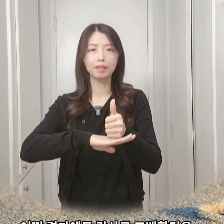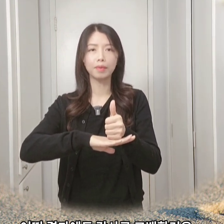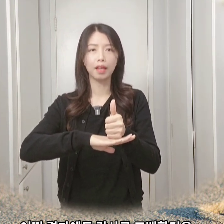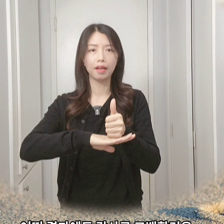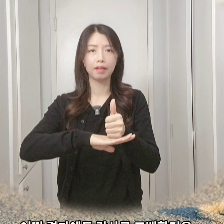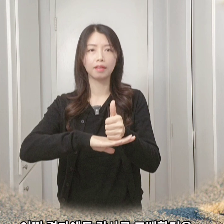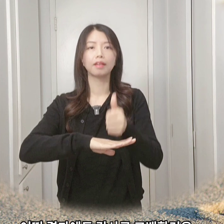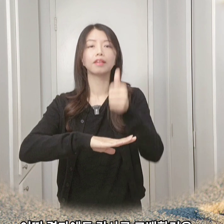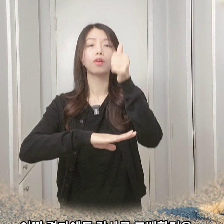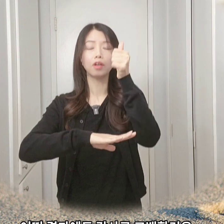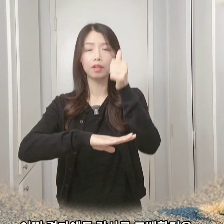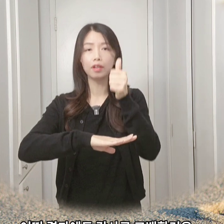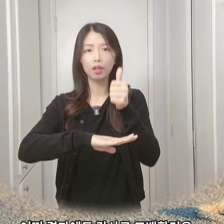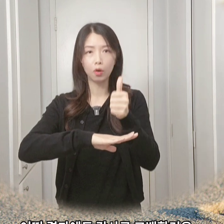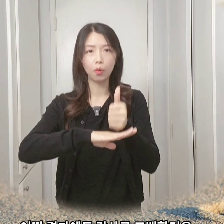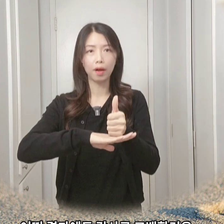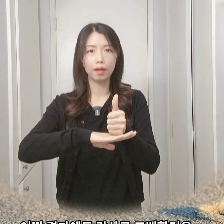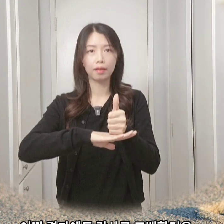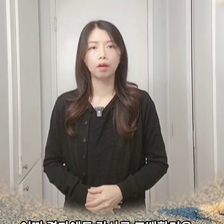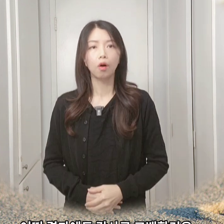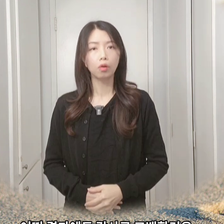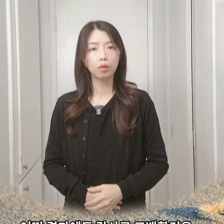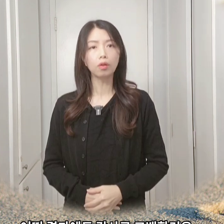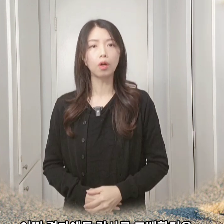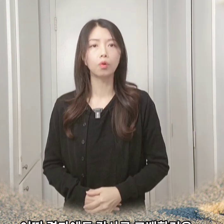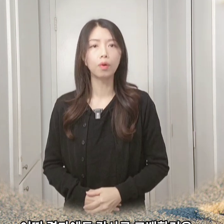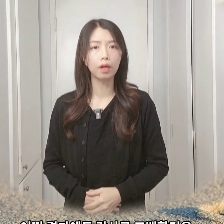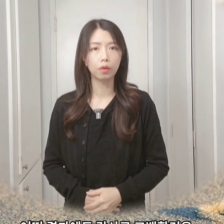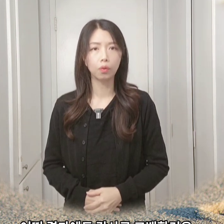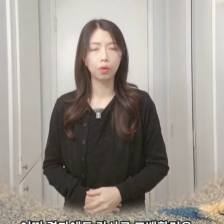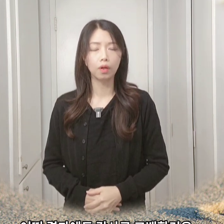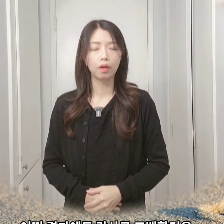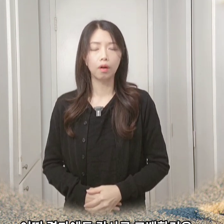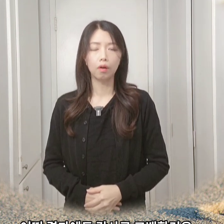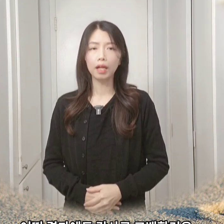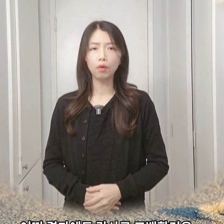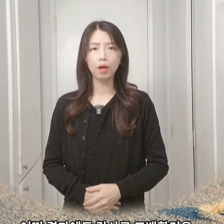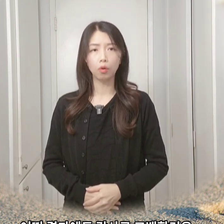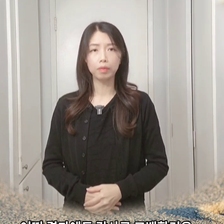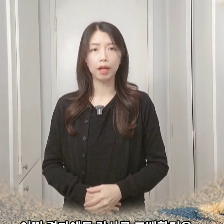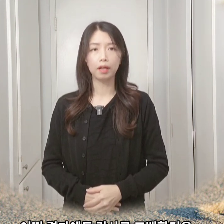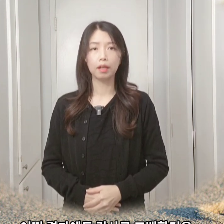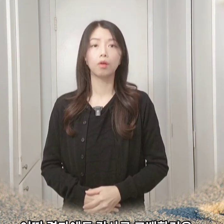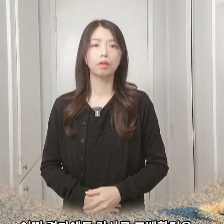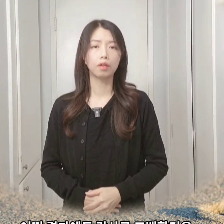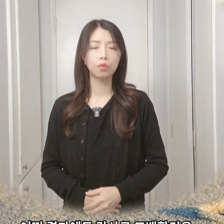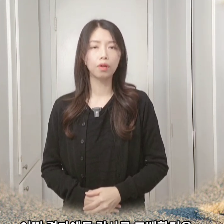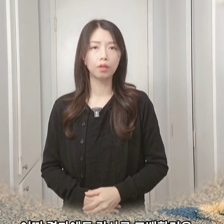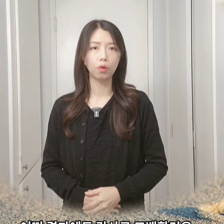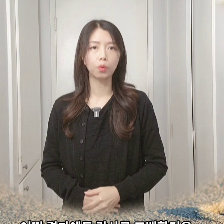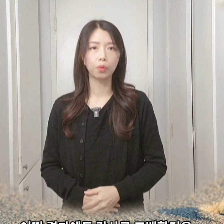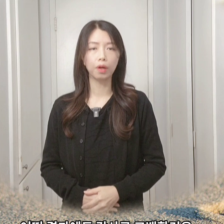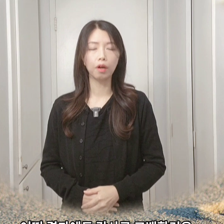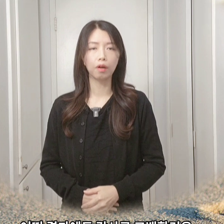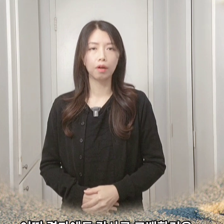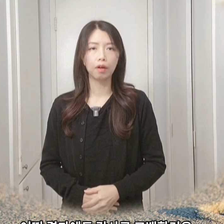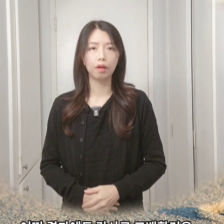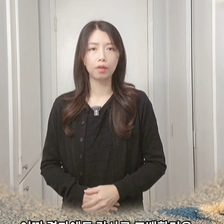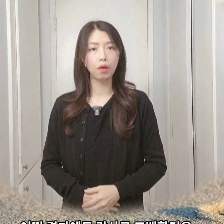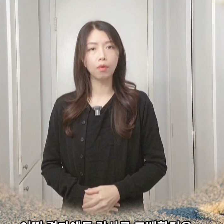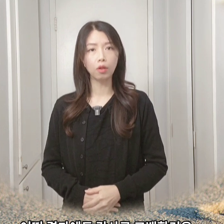것 같습니다. 여기서는 결과. 어떤 결과에도 상관없다 이런 뜻의 수어를